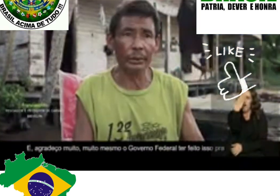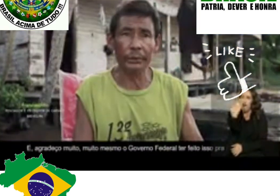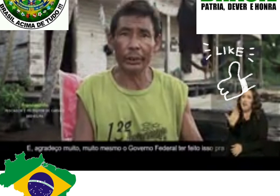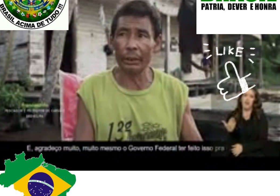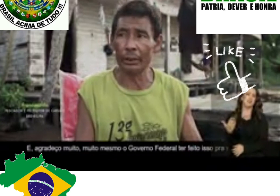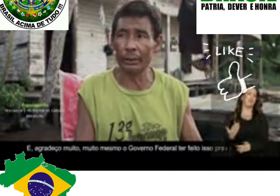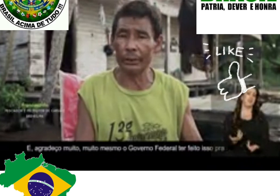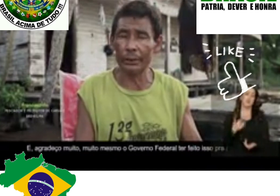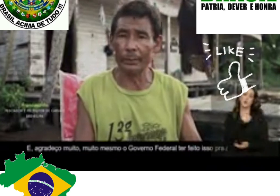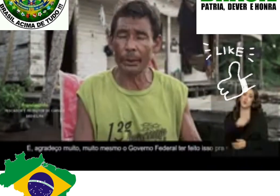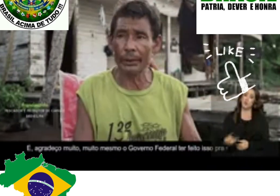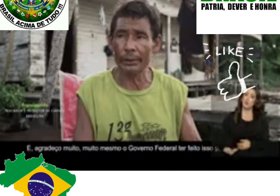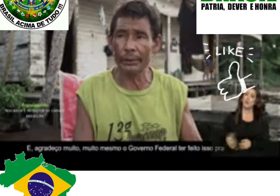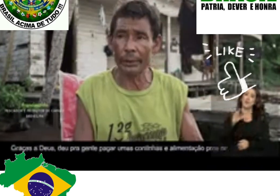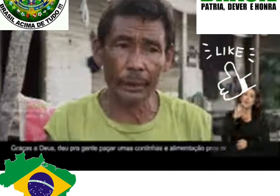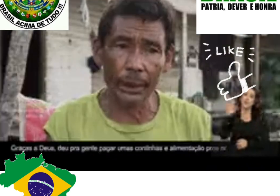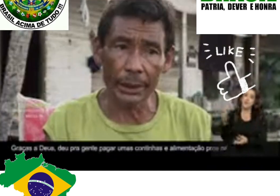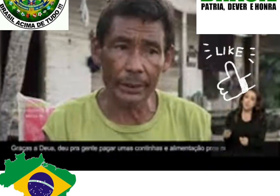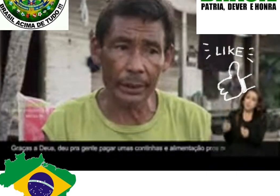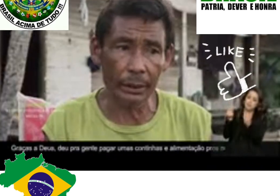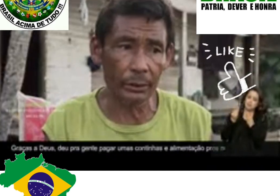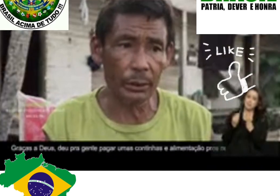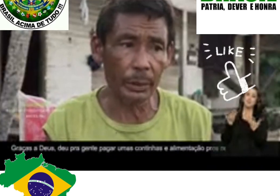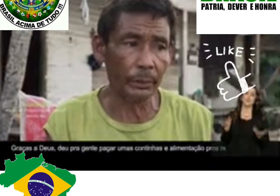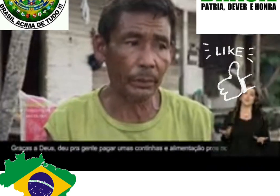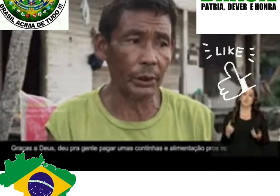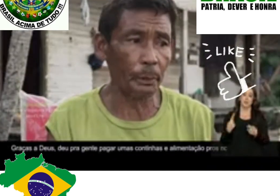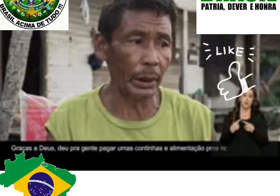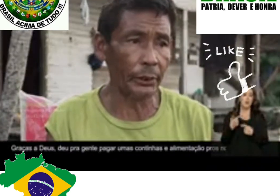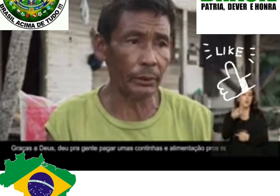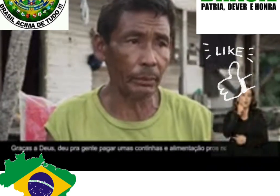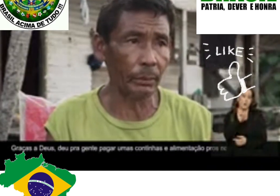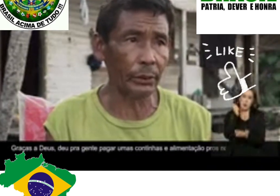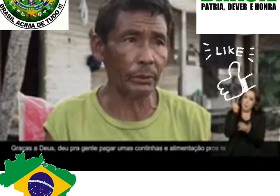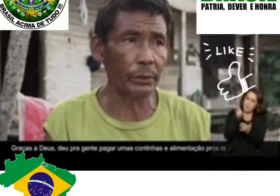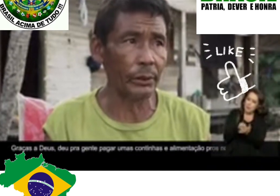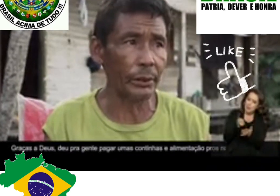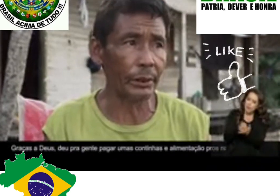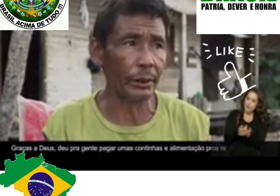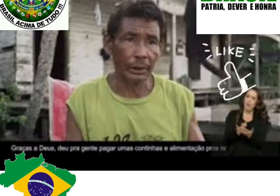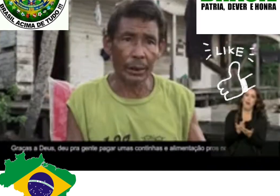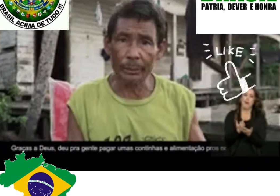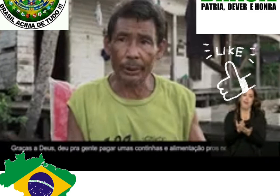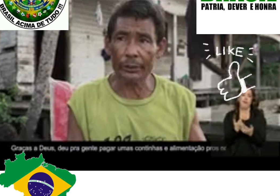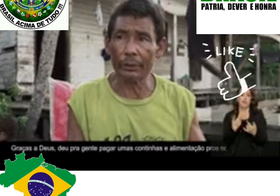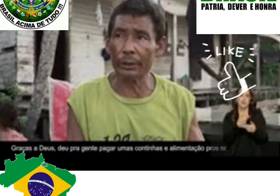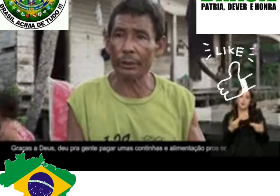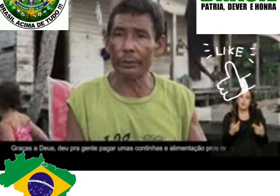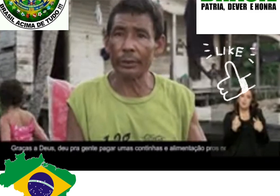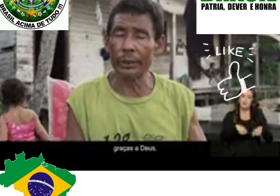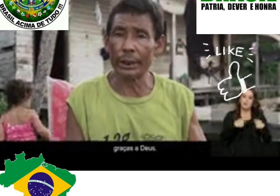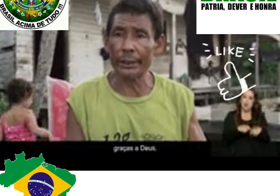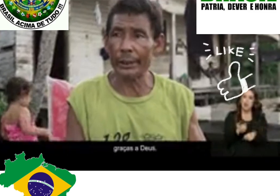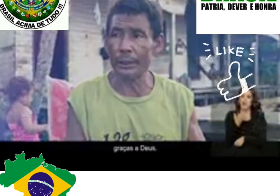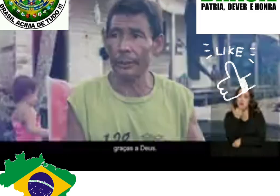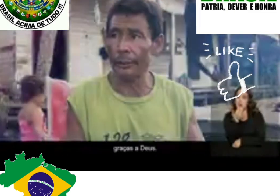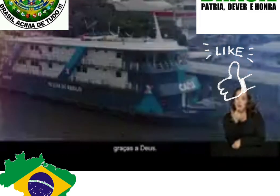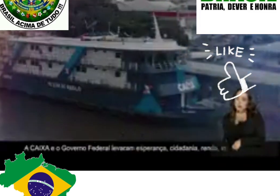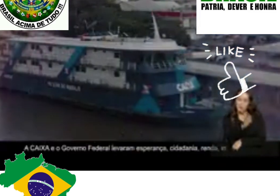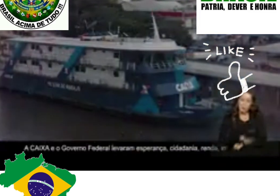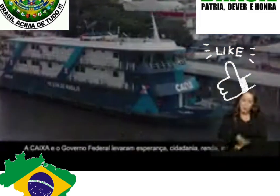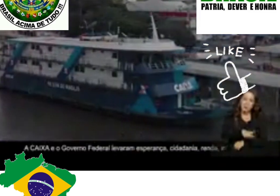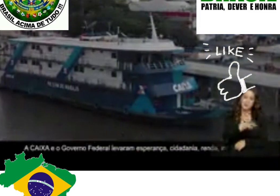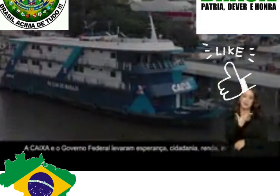mesmo o governo federal ter feito isso pra gente. Graças a Deus deu pra gente pagar umas continhas e a alimentação dos nossos filhos, graças a Deus.